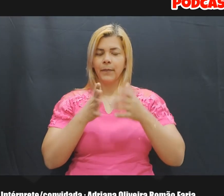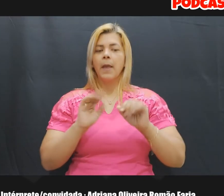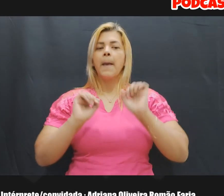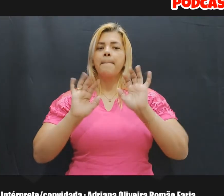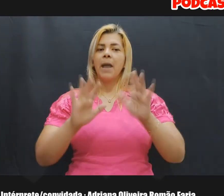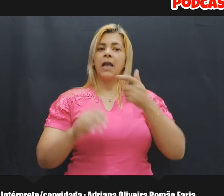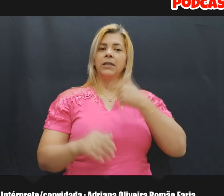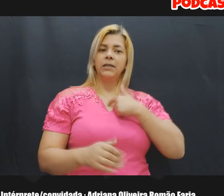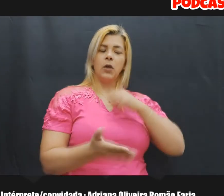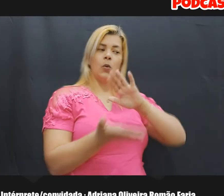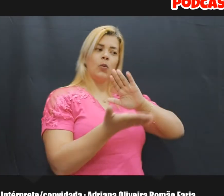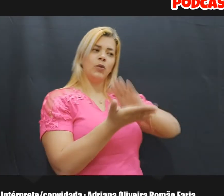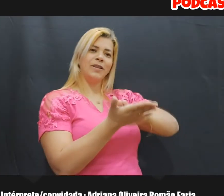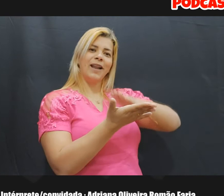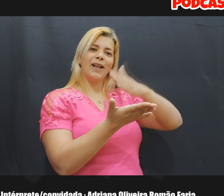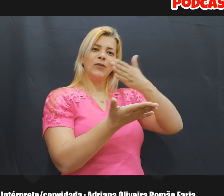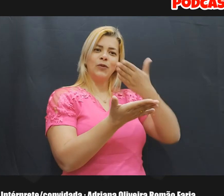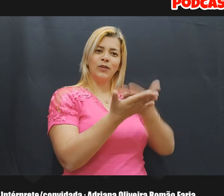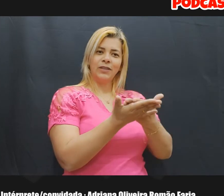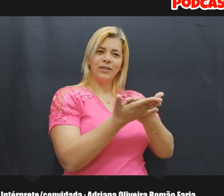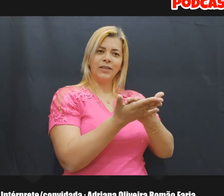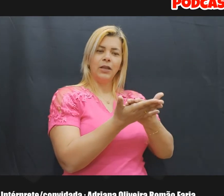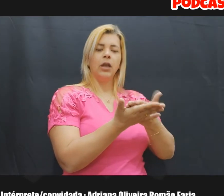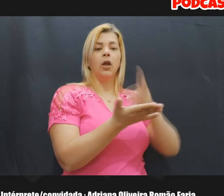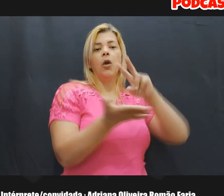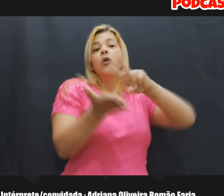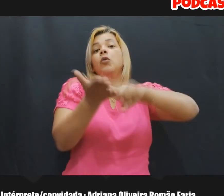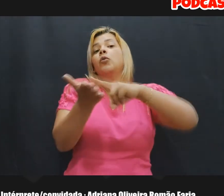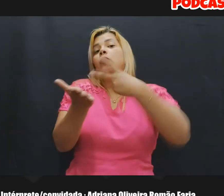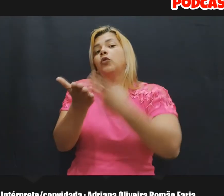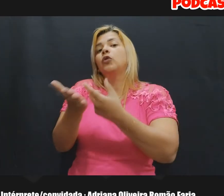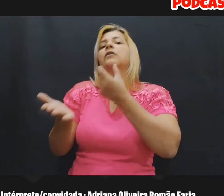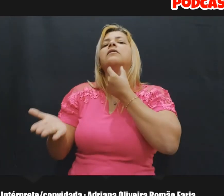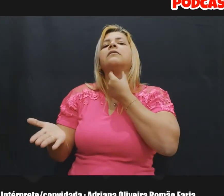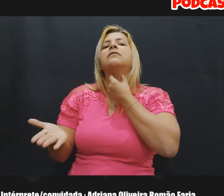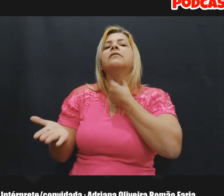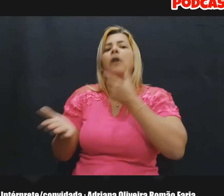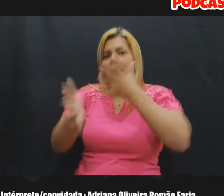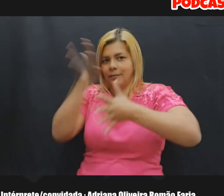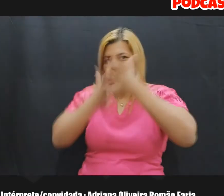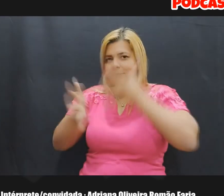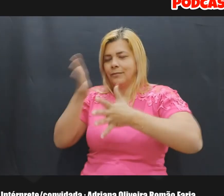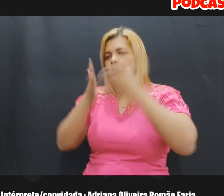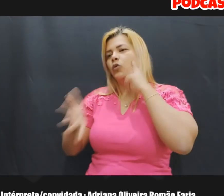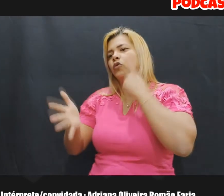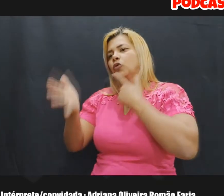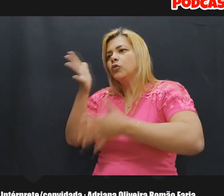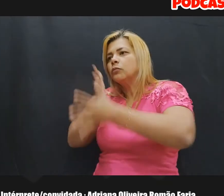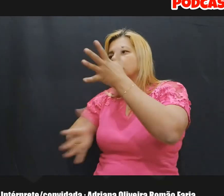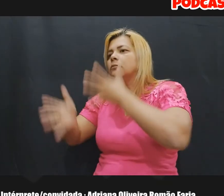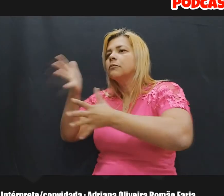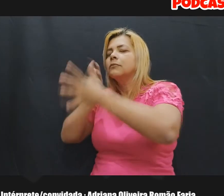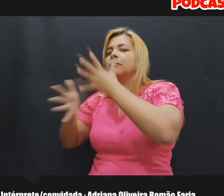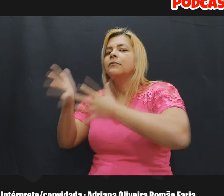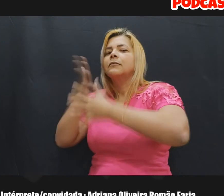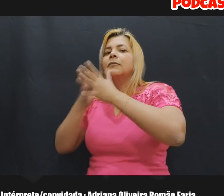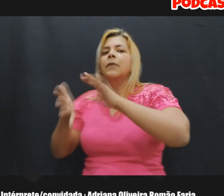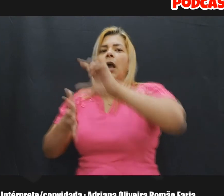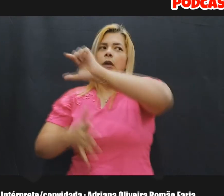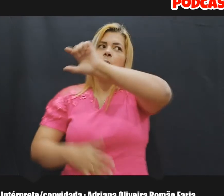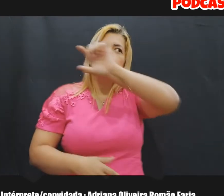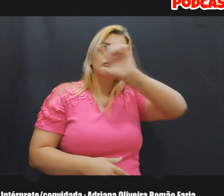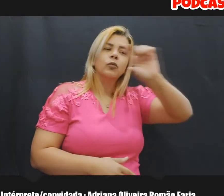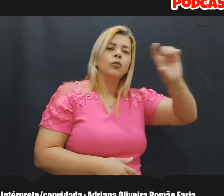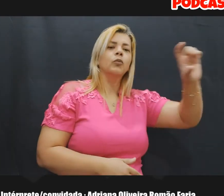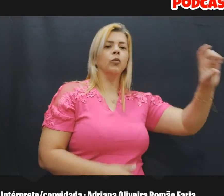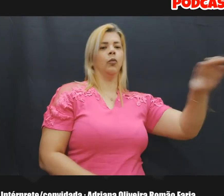vou traduzir a voz do surdo, que é a Libras, aí eu tenho que colocar em